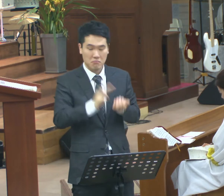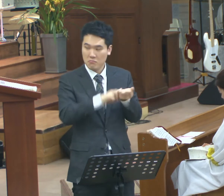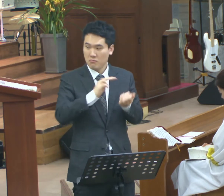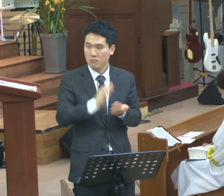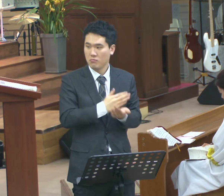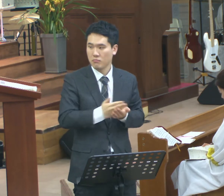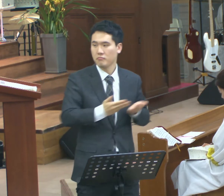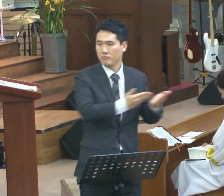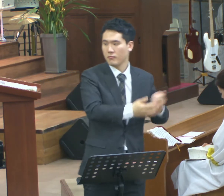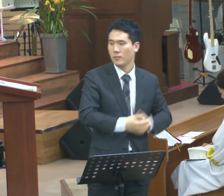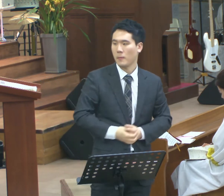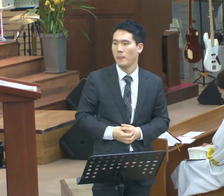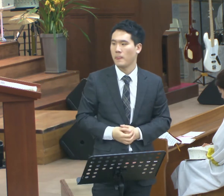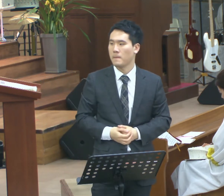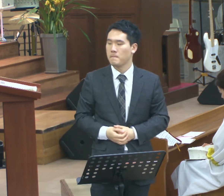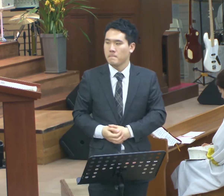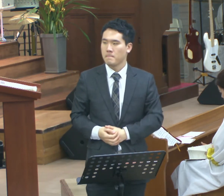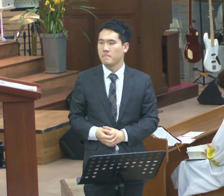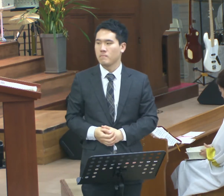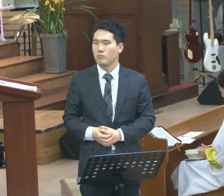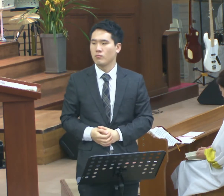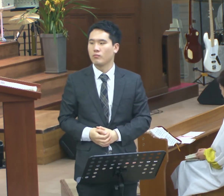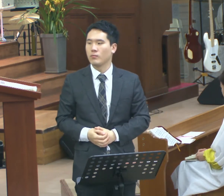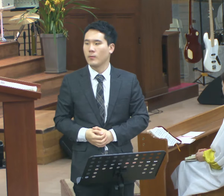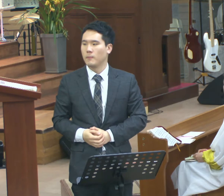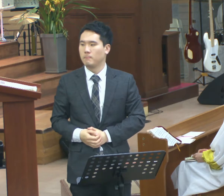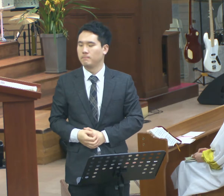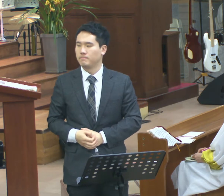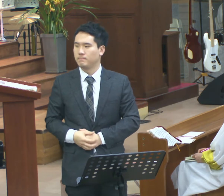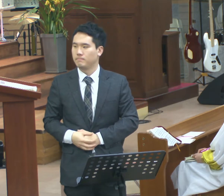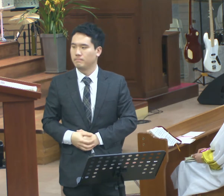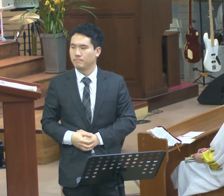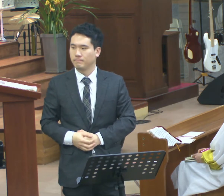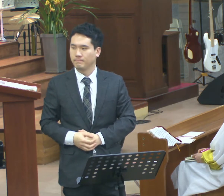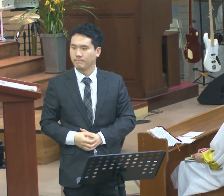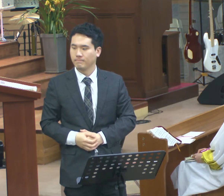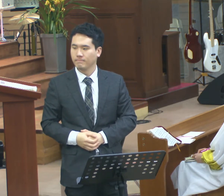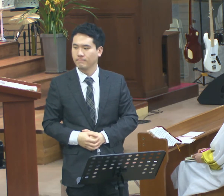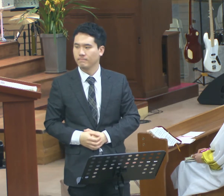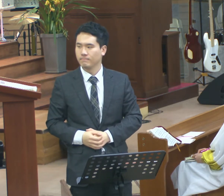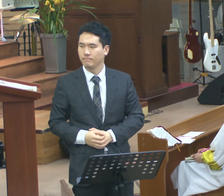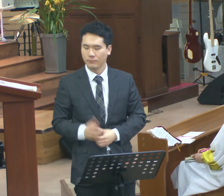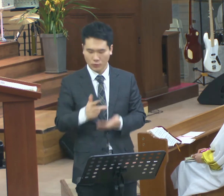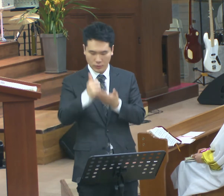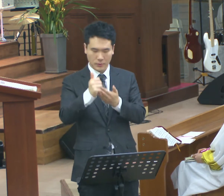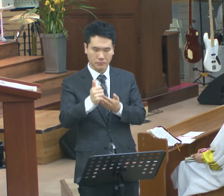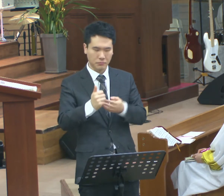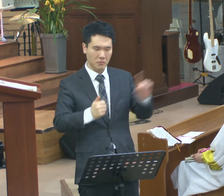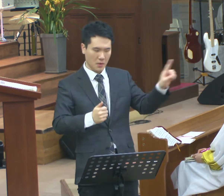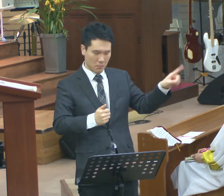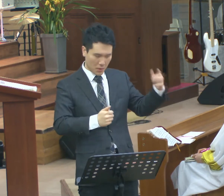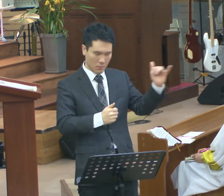필요한데 어떡하죠? 주님이 100명씩 50명씩 앉혀라 하고 기적의 양식을